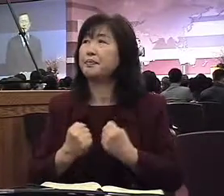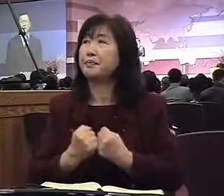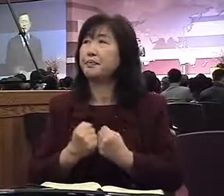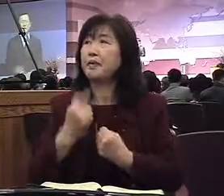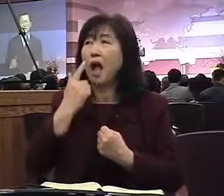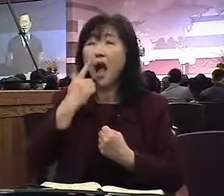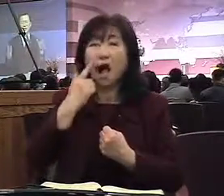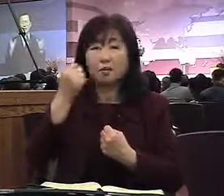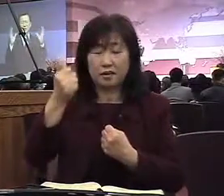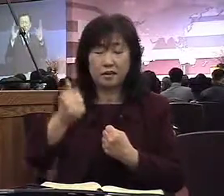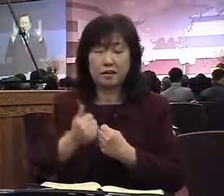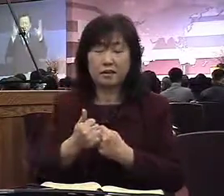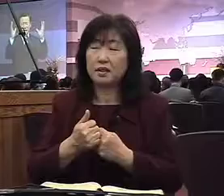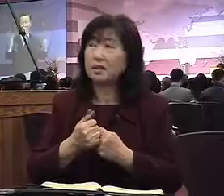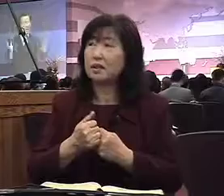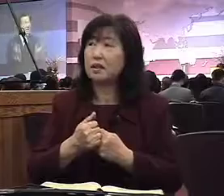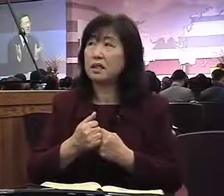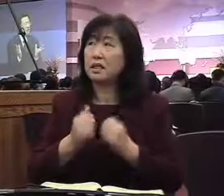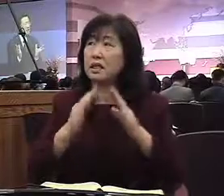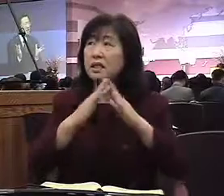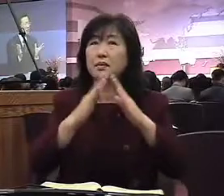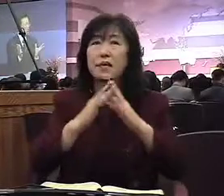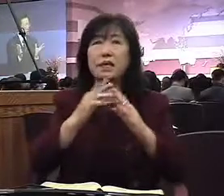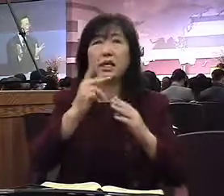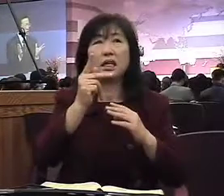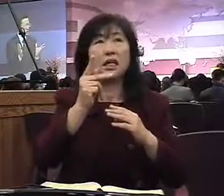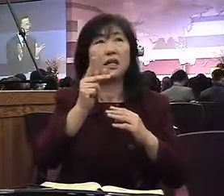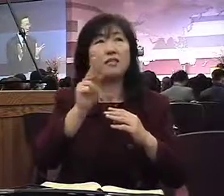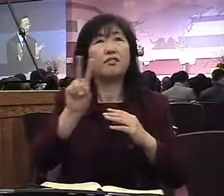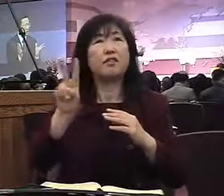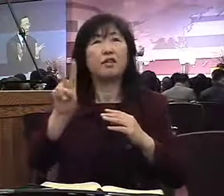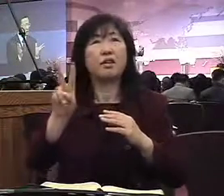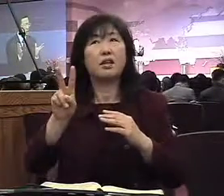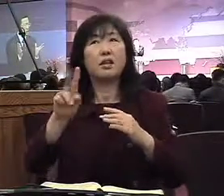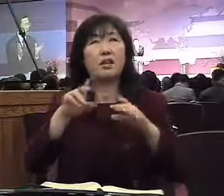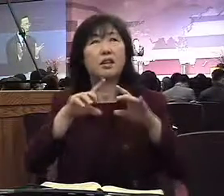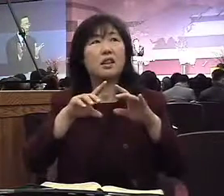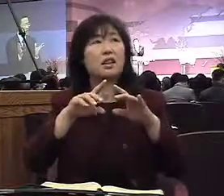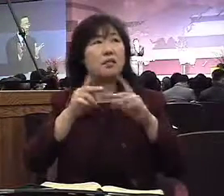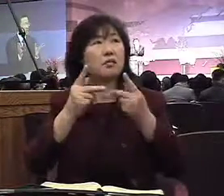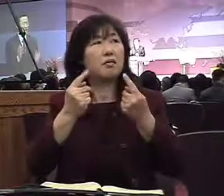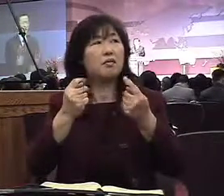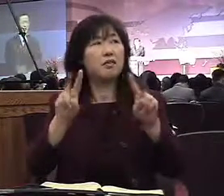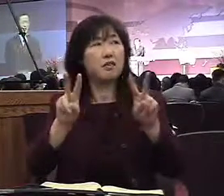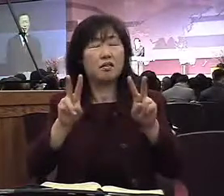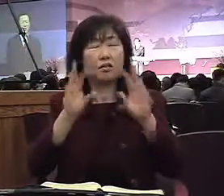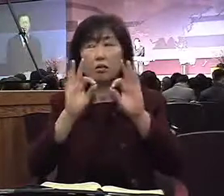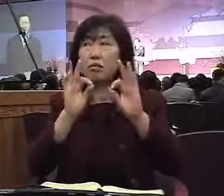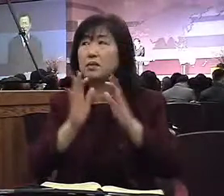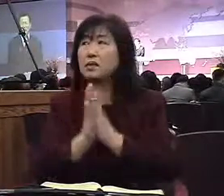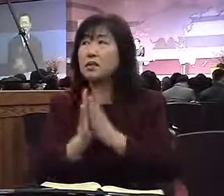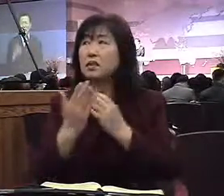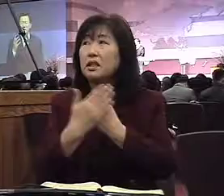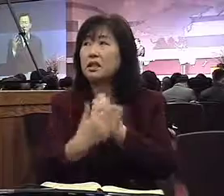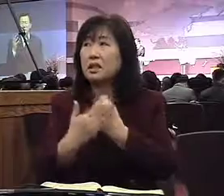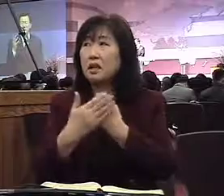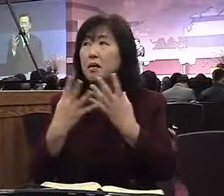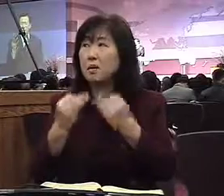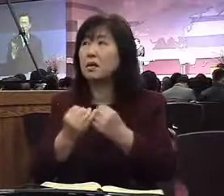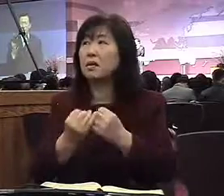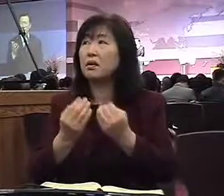저희 아버님이 집에서 이렇게 그 케이블 TV를 이렇게 보시면서 그러면서 은혜를 받아요.